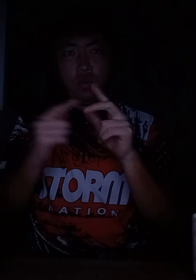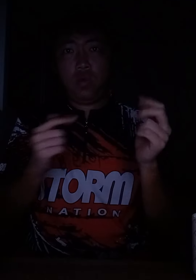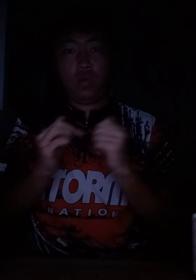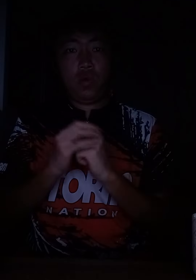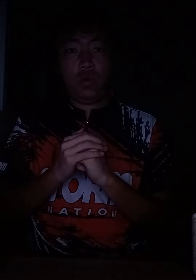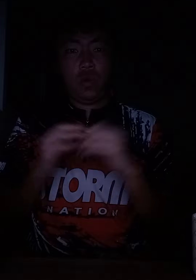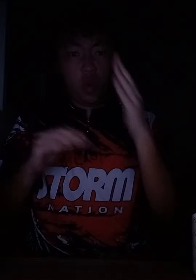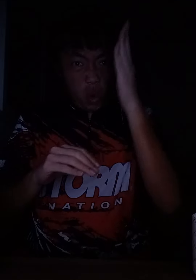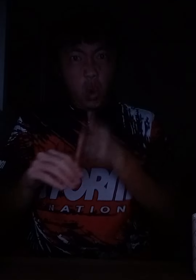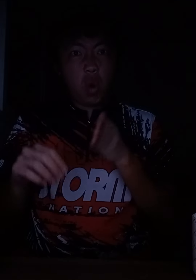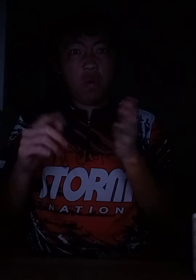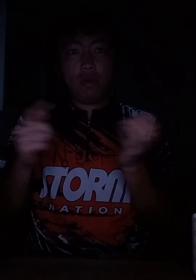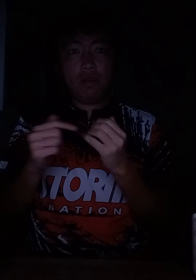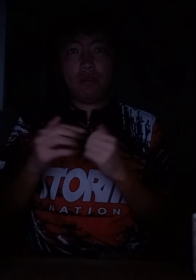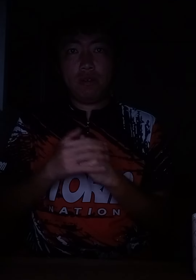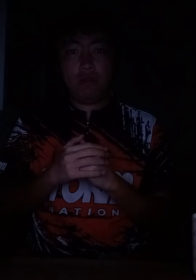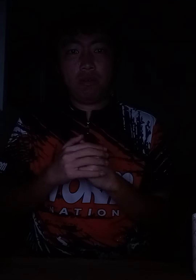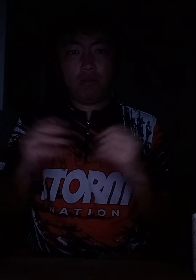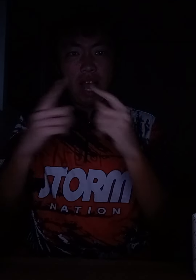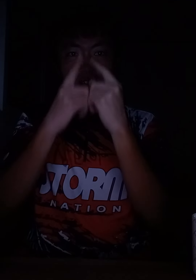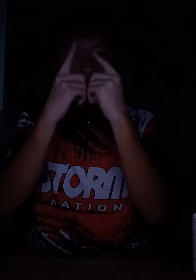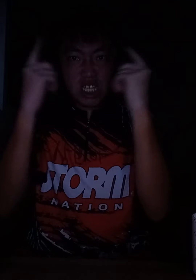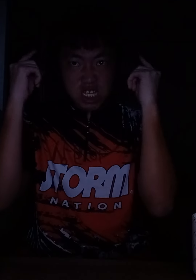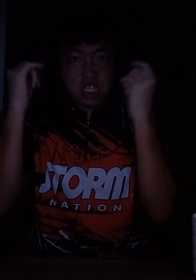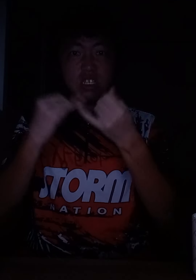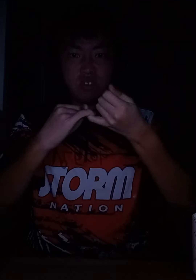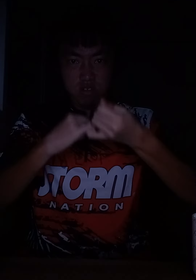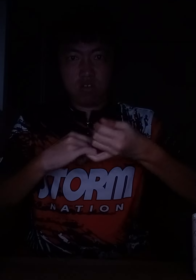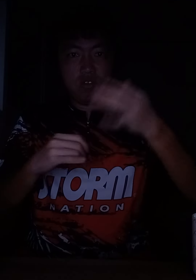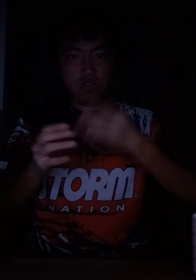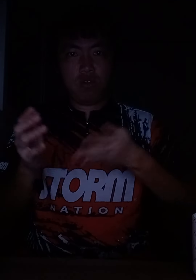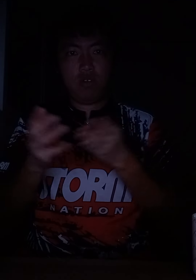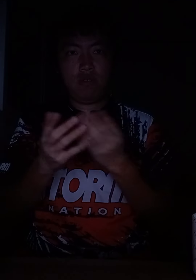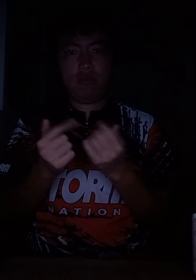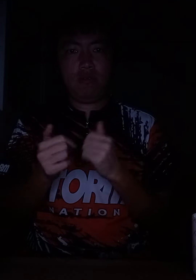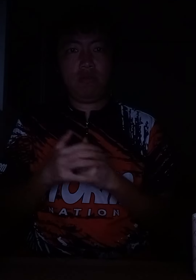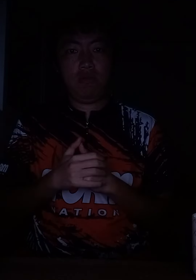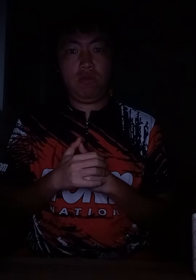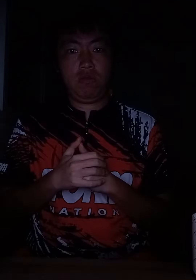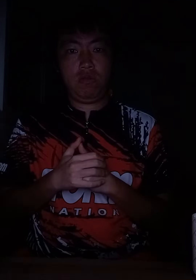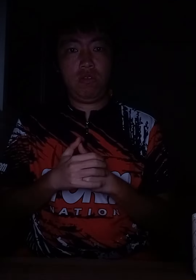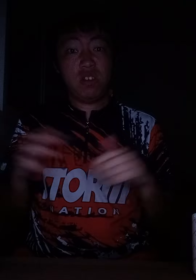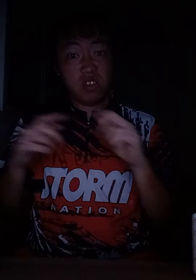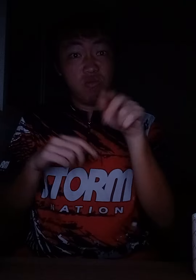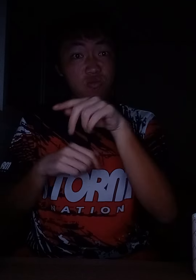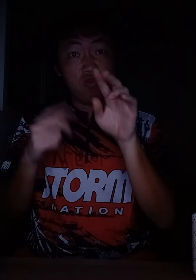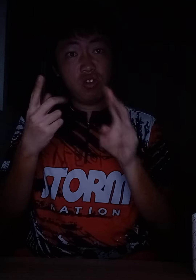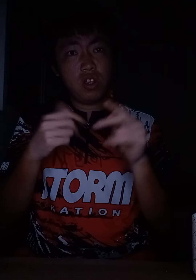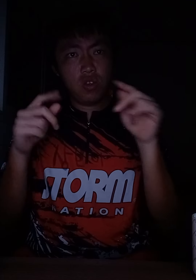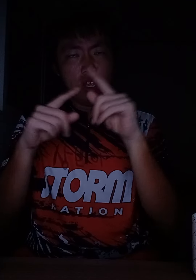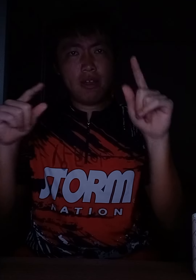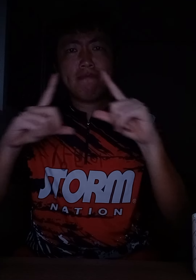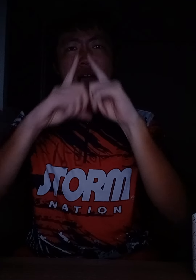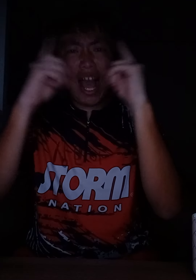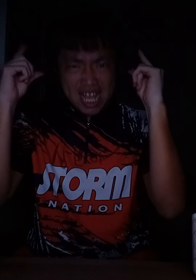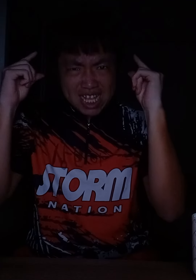착용을 거부했다며 앞으로는 마스크를 잘 쓰겠다고 다짐해 구속은 피했습니다. 지난달 26일 대중교통 내 마스크 착용이